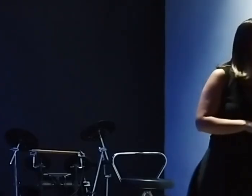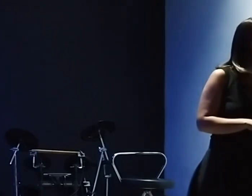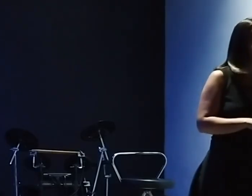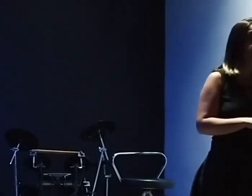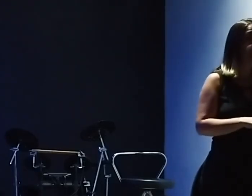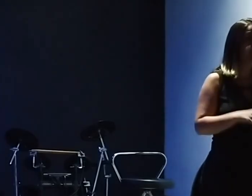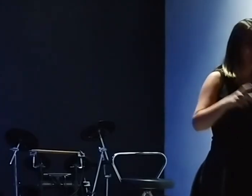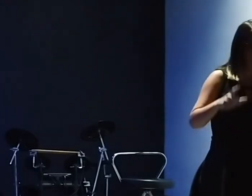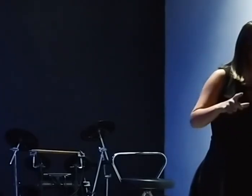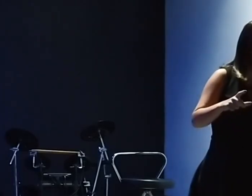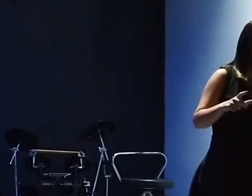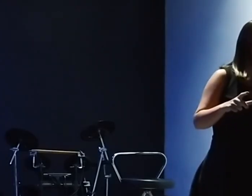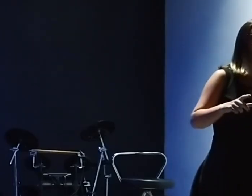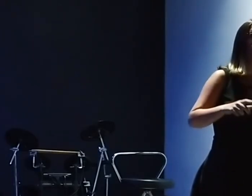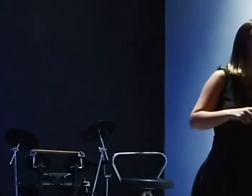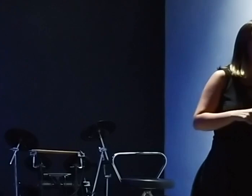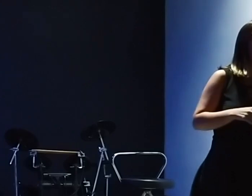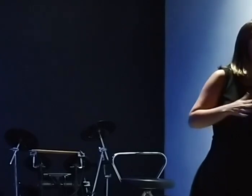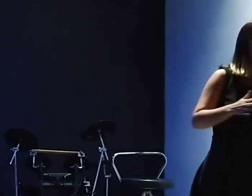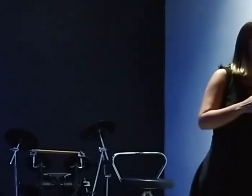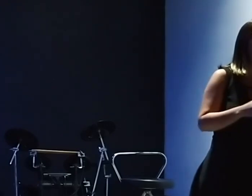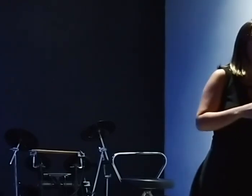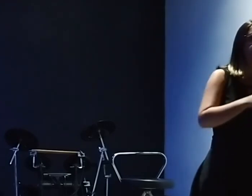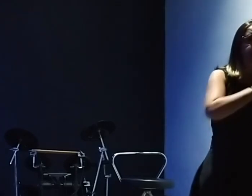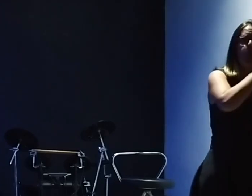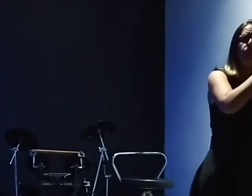Esmarrei alguma coisa.